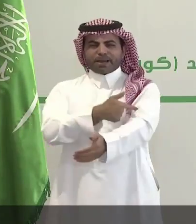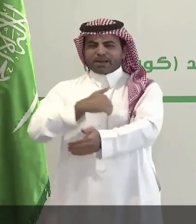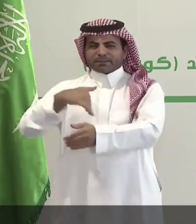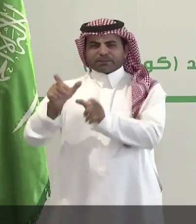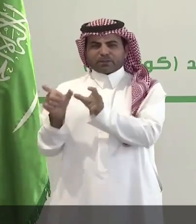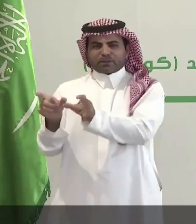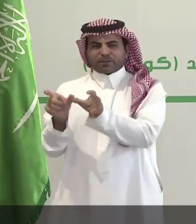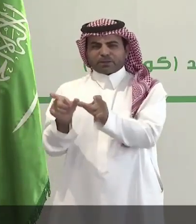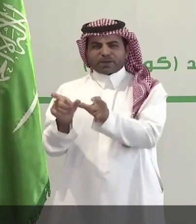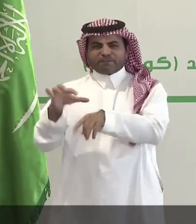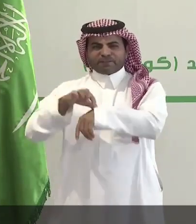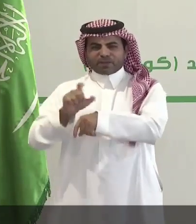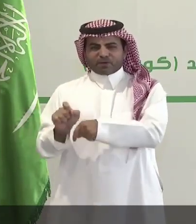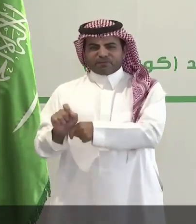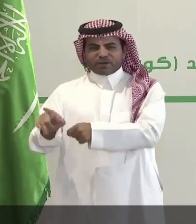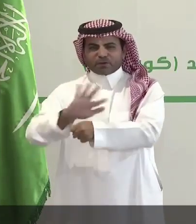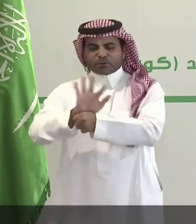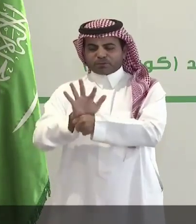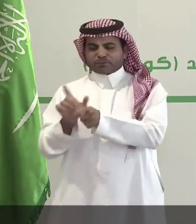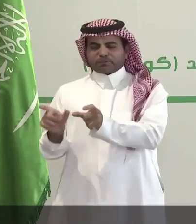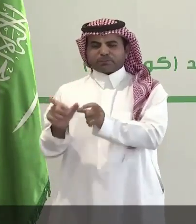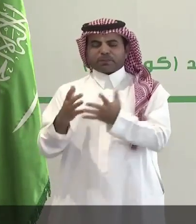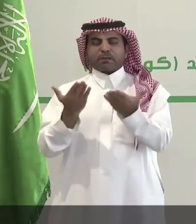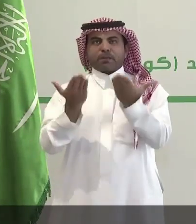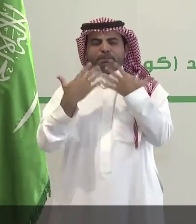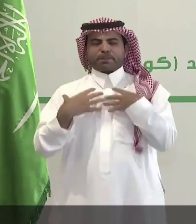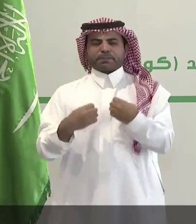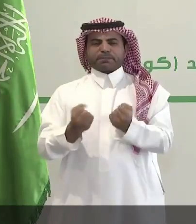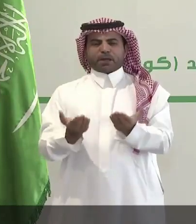الرعاية الصحية وهم مصابين بهذا الفيروس السلامة والشفاء والعافية.